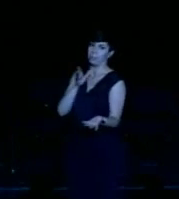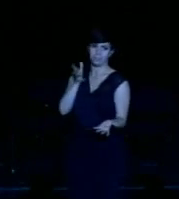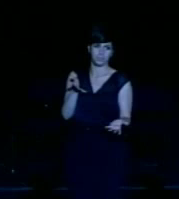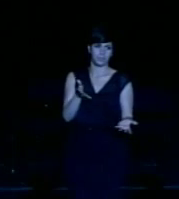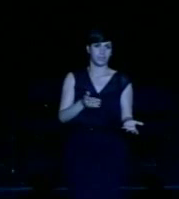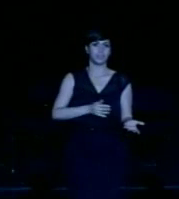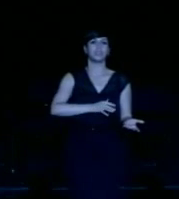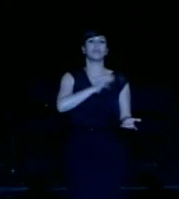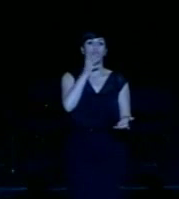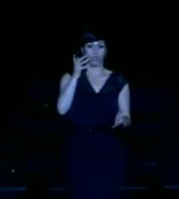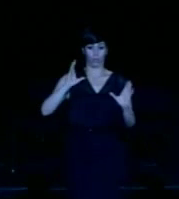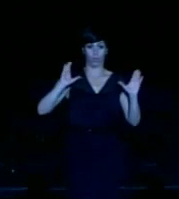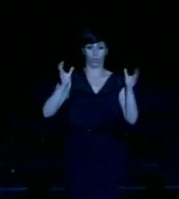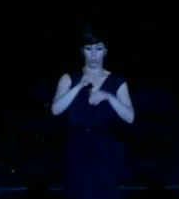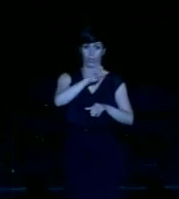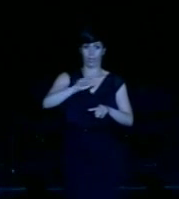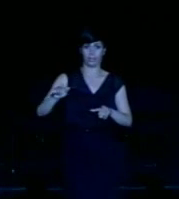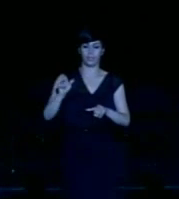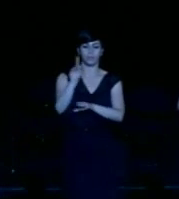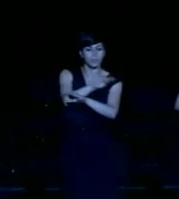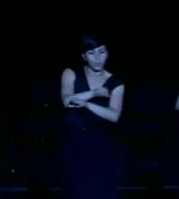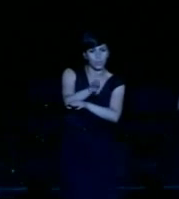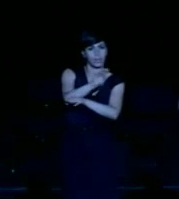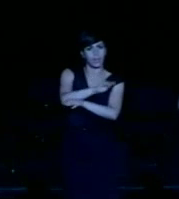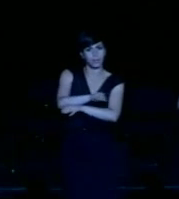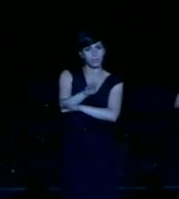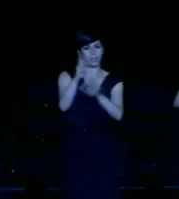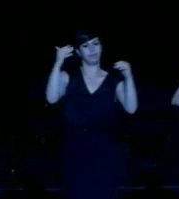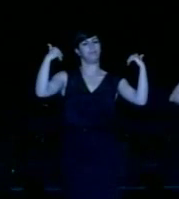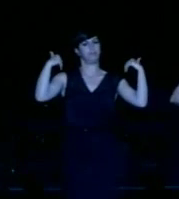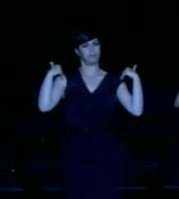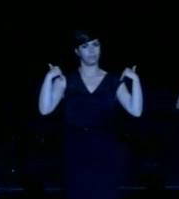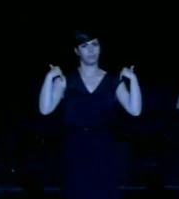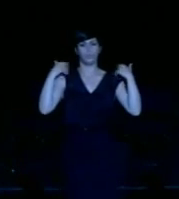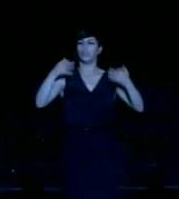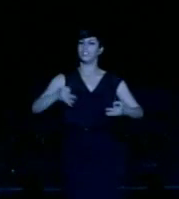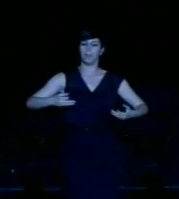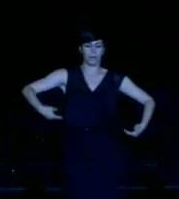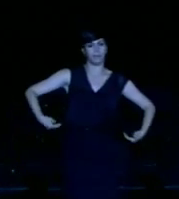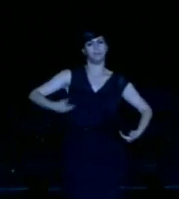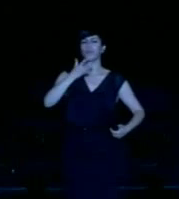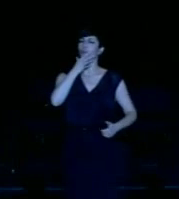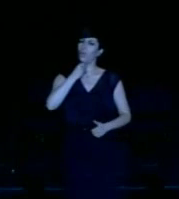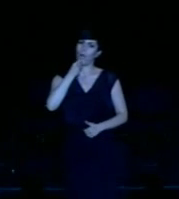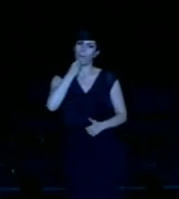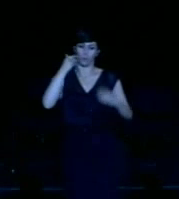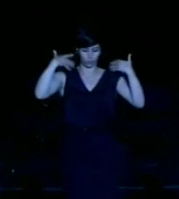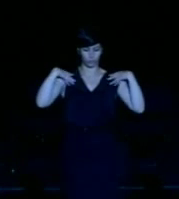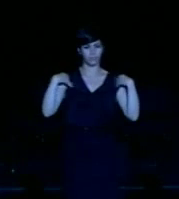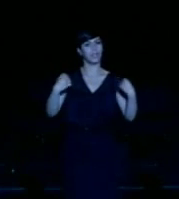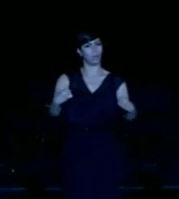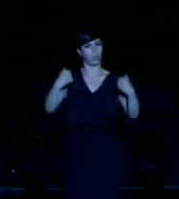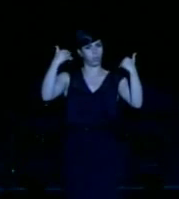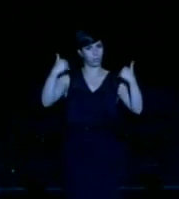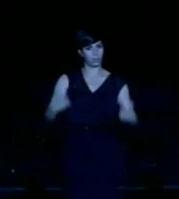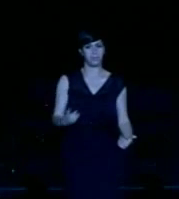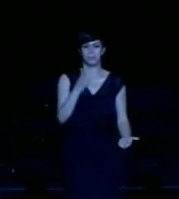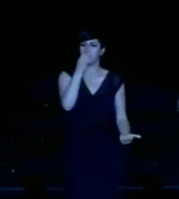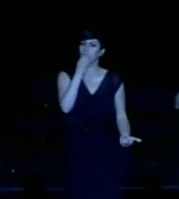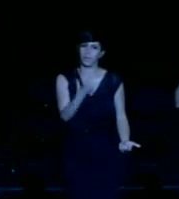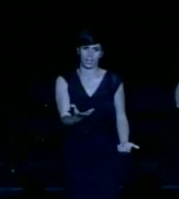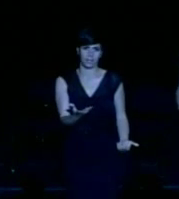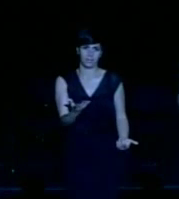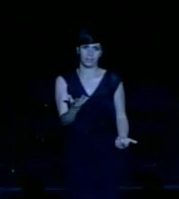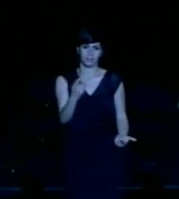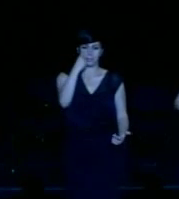todos estos porteadores y con todos estos cuidados, ellos están siempre guapos, en perfecto estado de salud y presentes